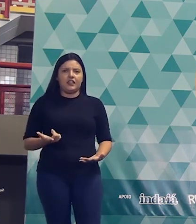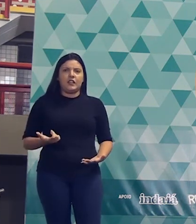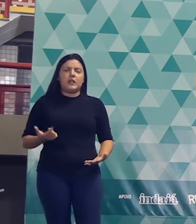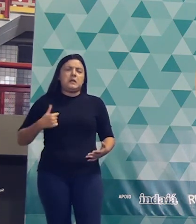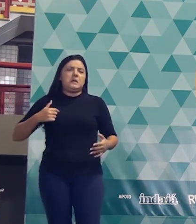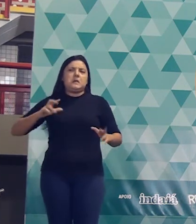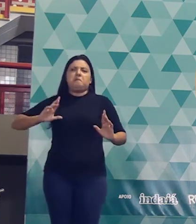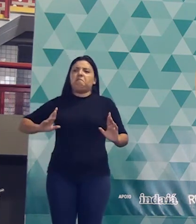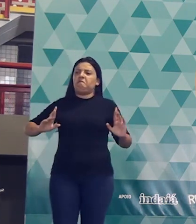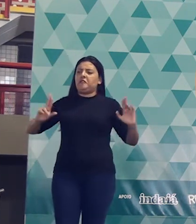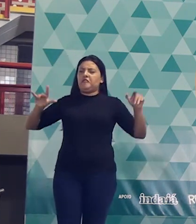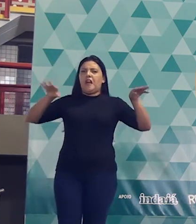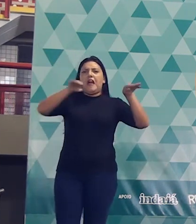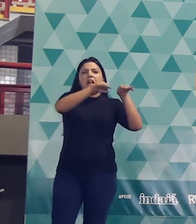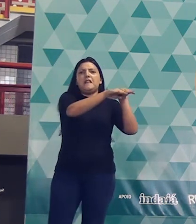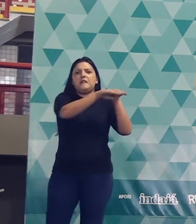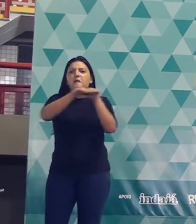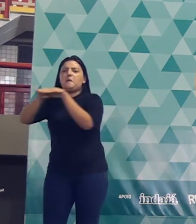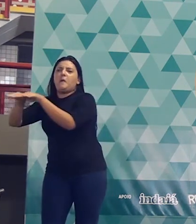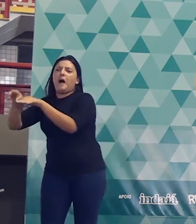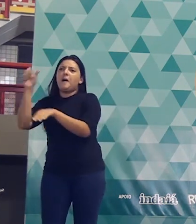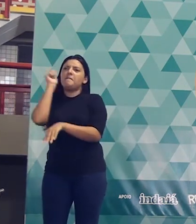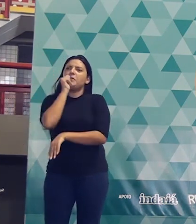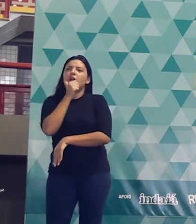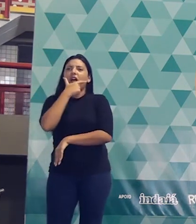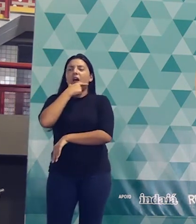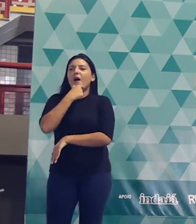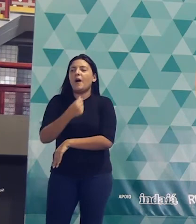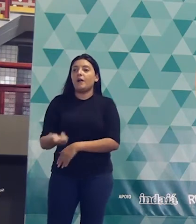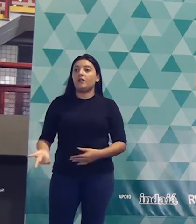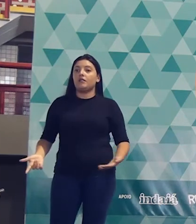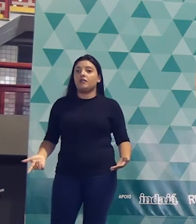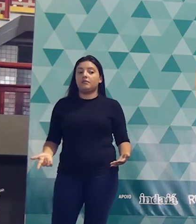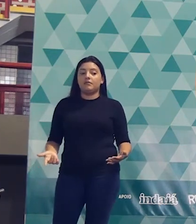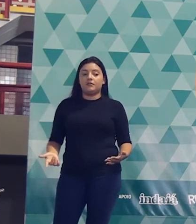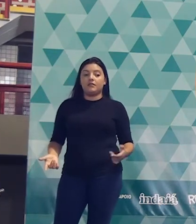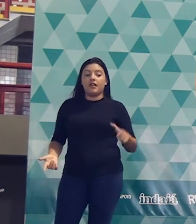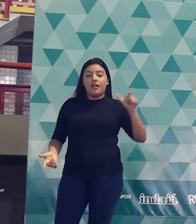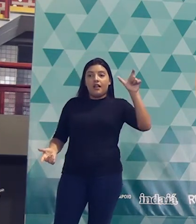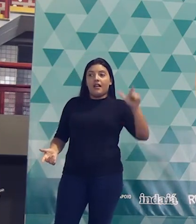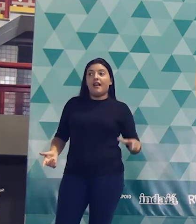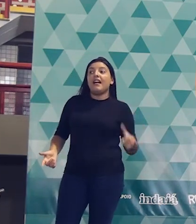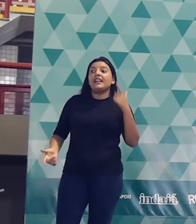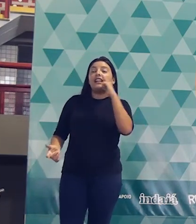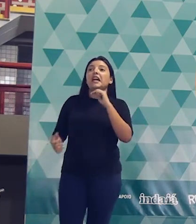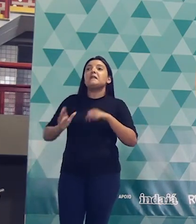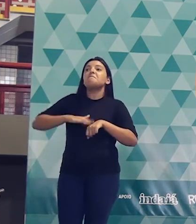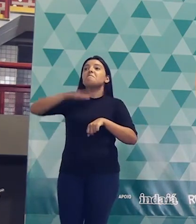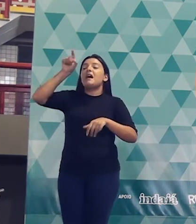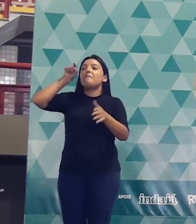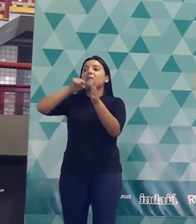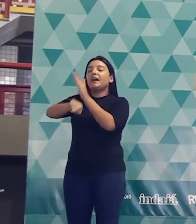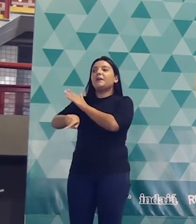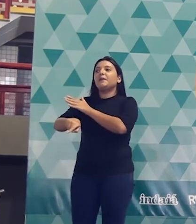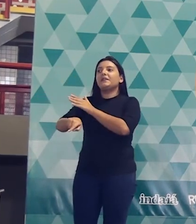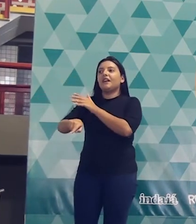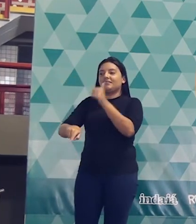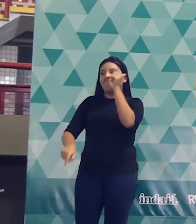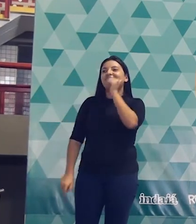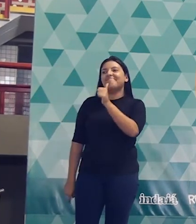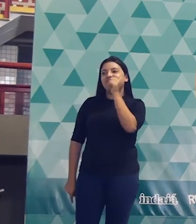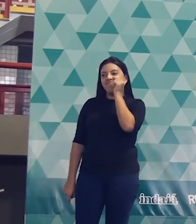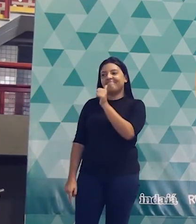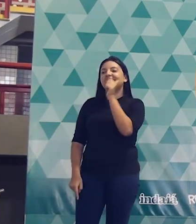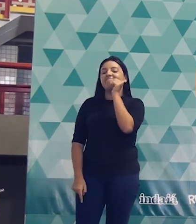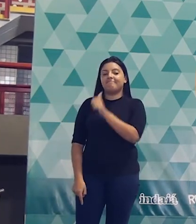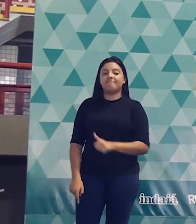nenhuma diferença entre os sexos. No entanto, essa pergunta é típica de quem? De mulher, né? Ou seja, está implícito aí, está nas